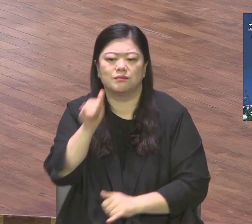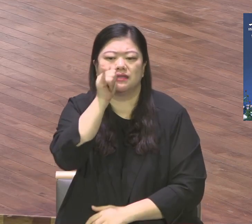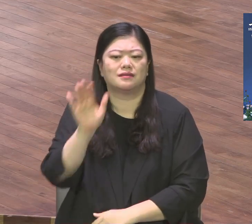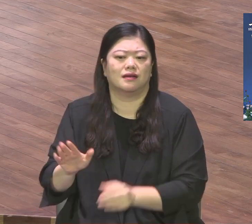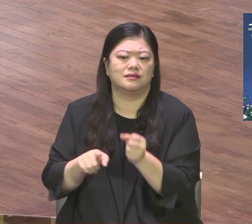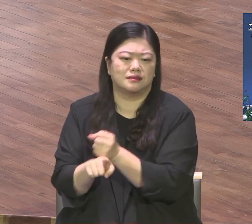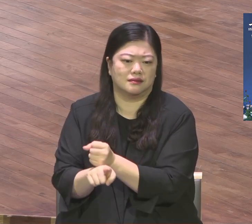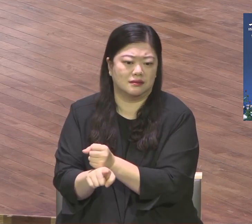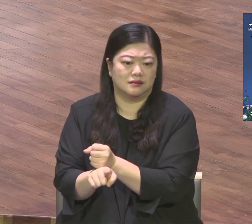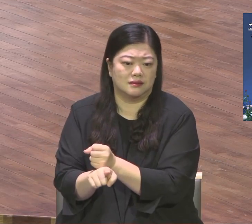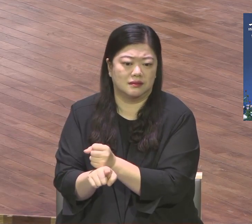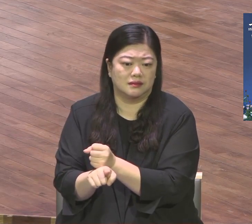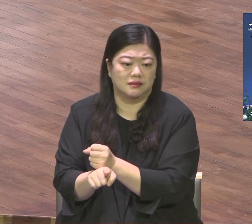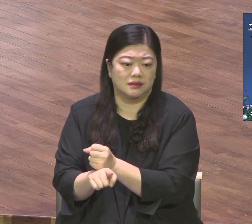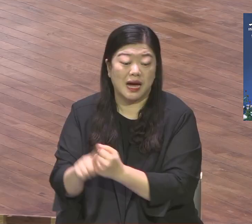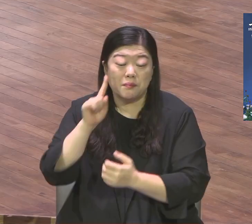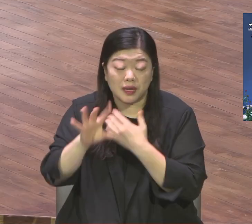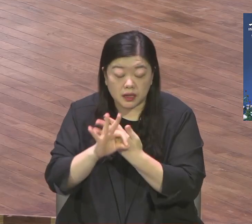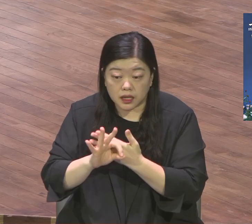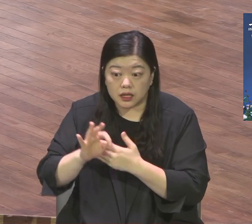거예요. 보고 만졌다.